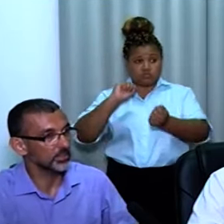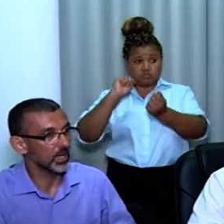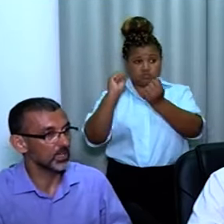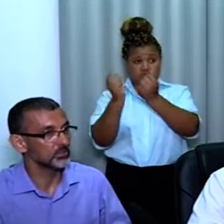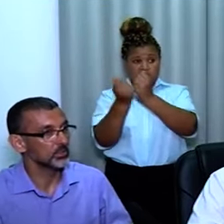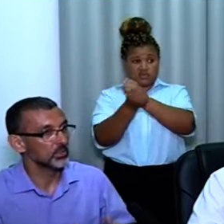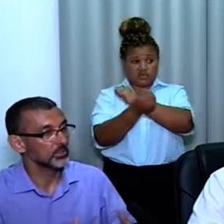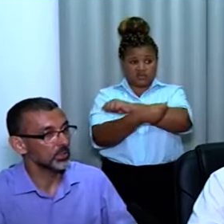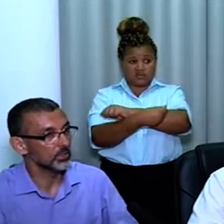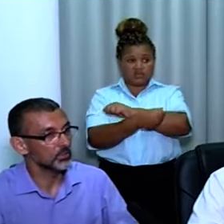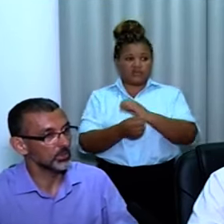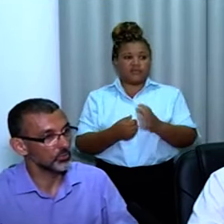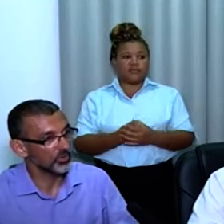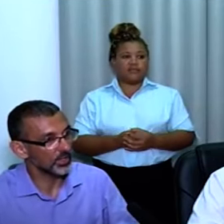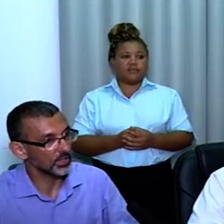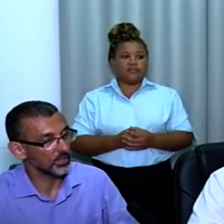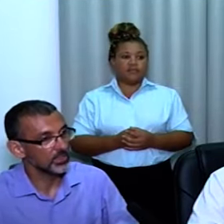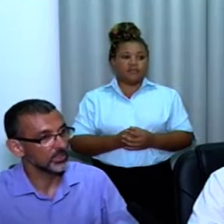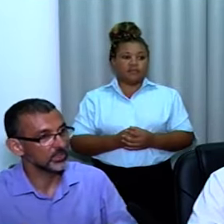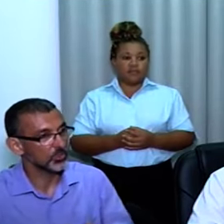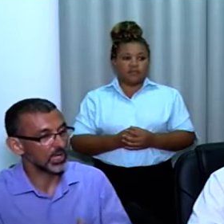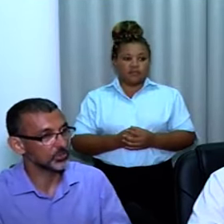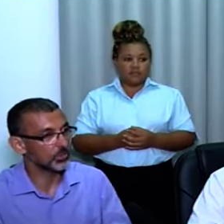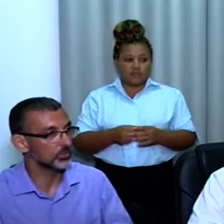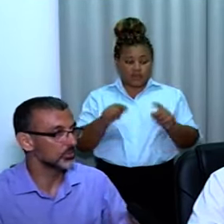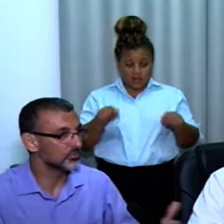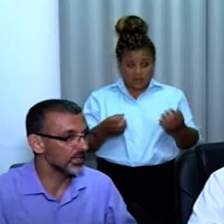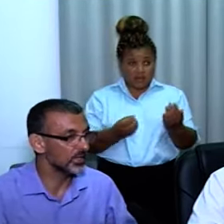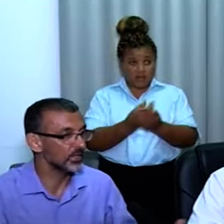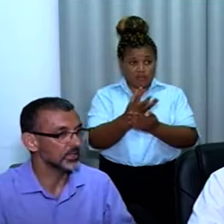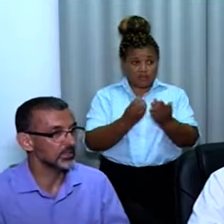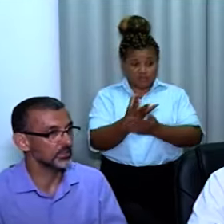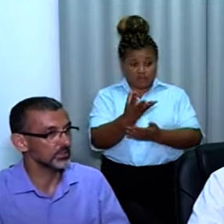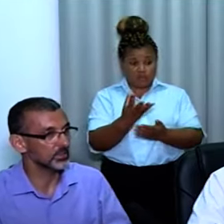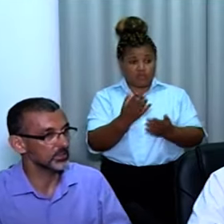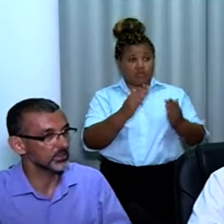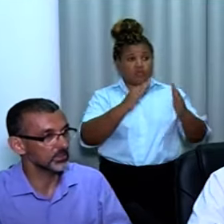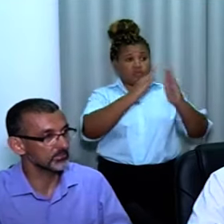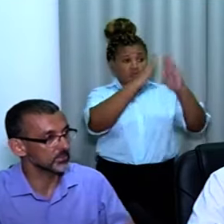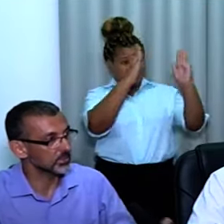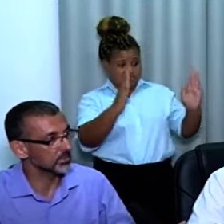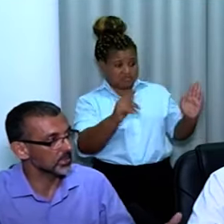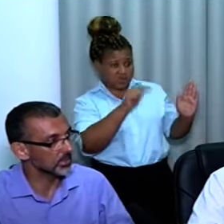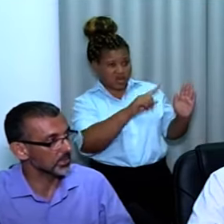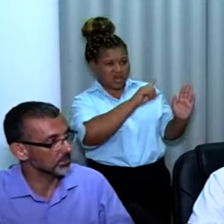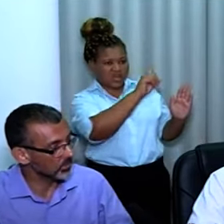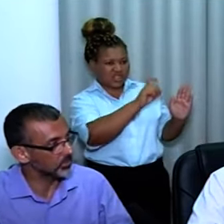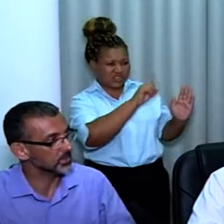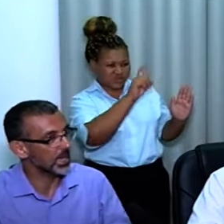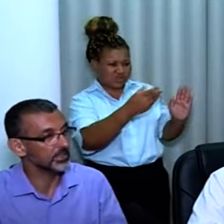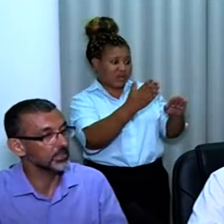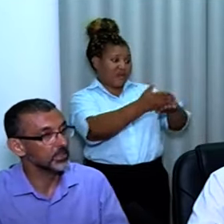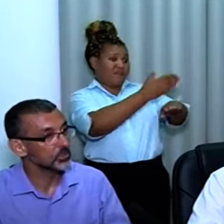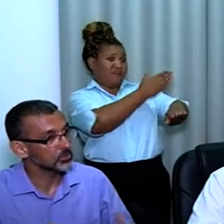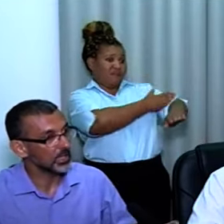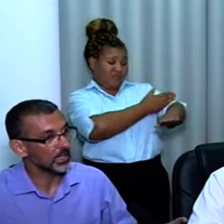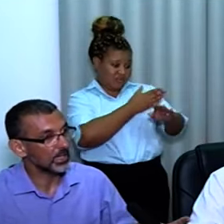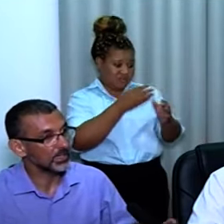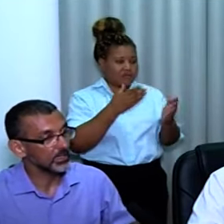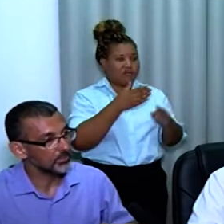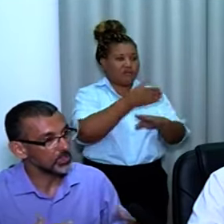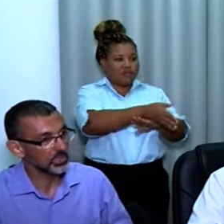en triage. Nous avons ouvert isolation, nouvelle centre quarantine, tout